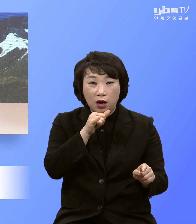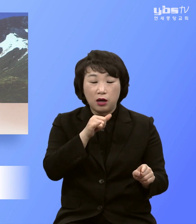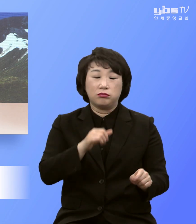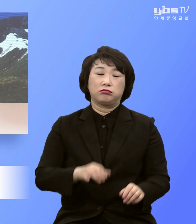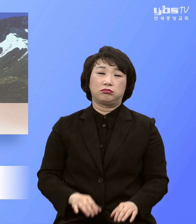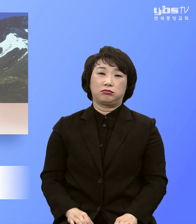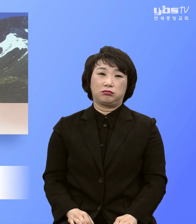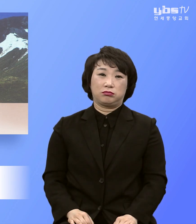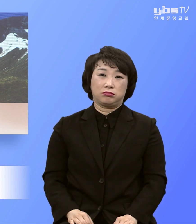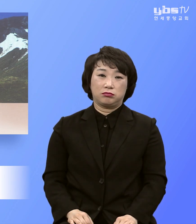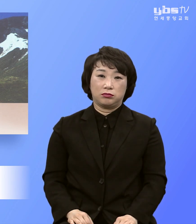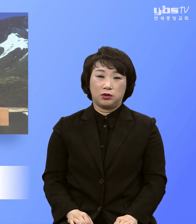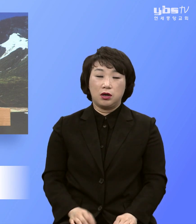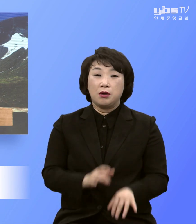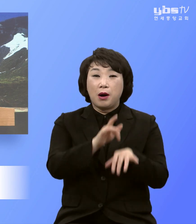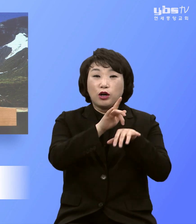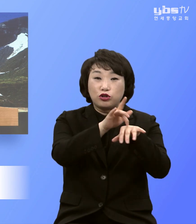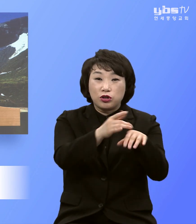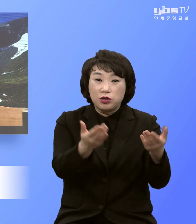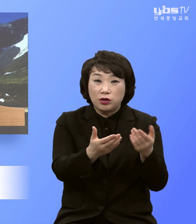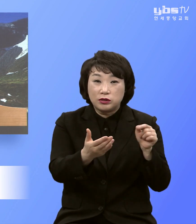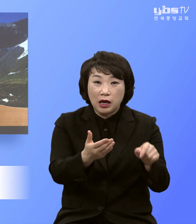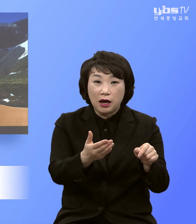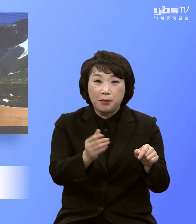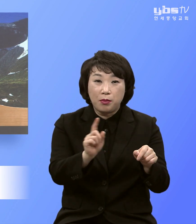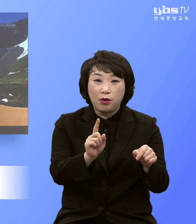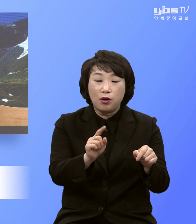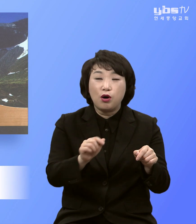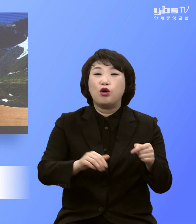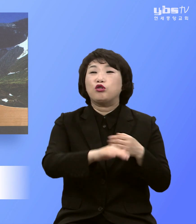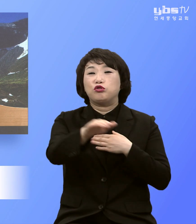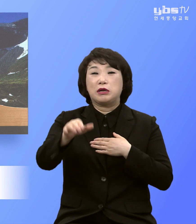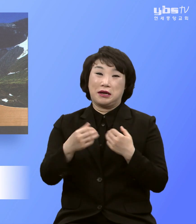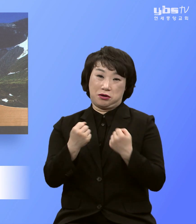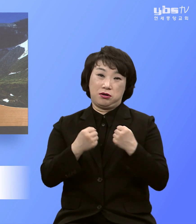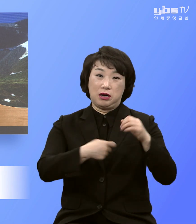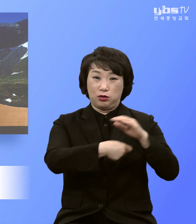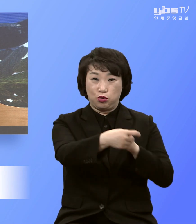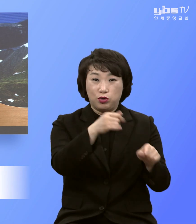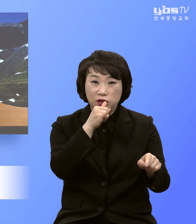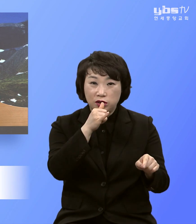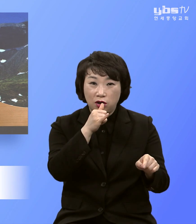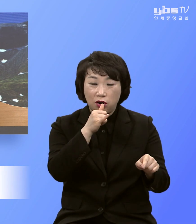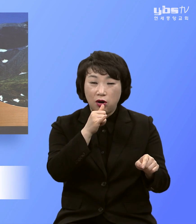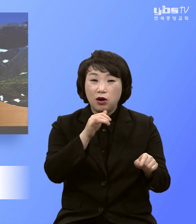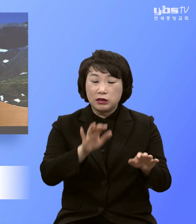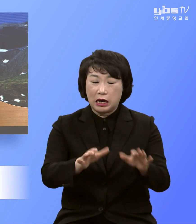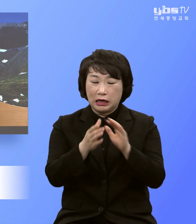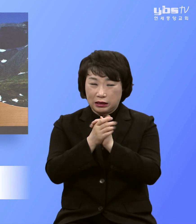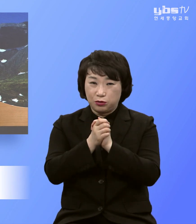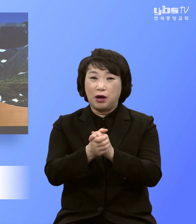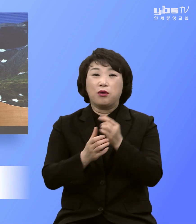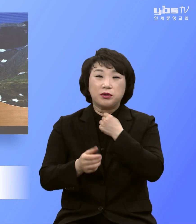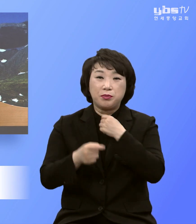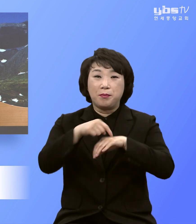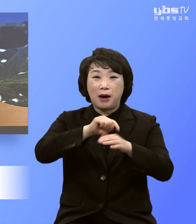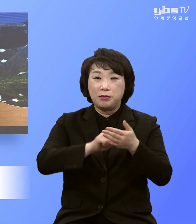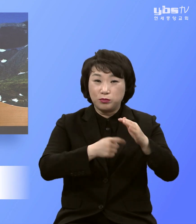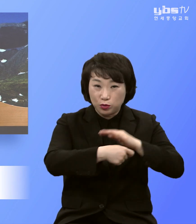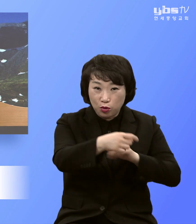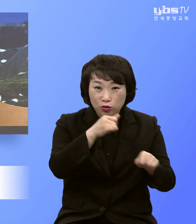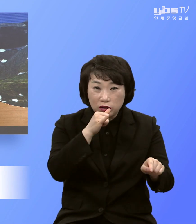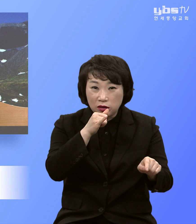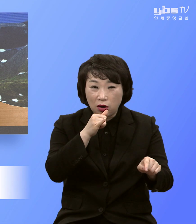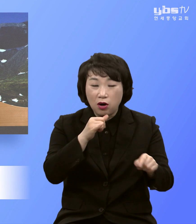것뿐이요. 마귀 사탄 귀신 역사는 우리 건강을 도둑질하고, 기도할 마음을